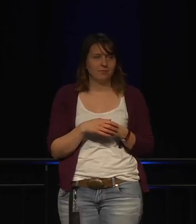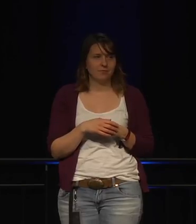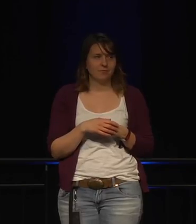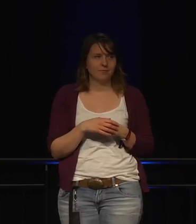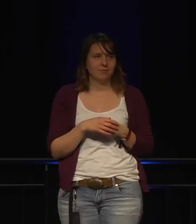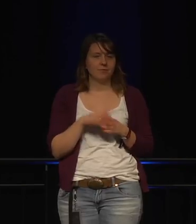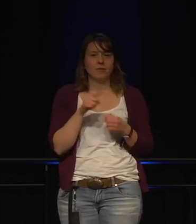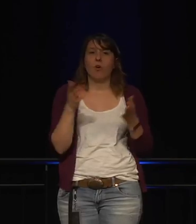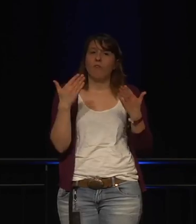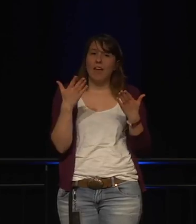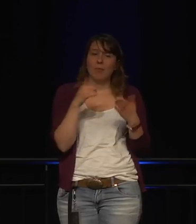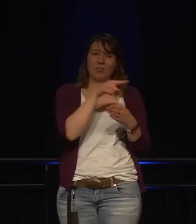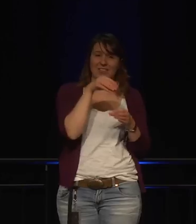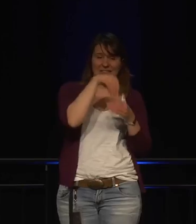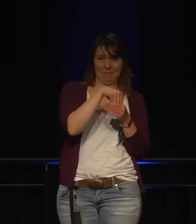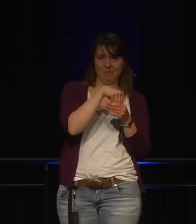puedes ver que hay